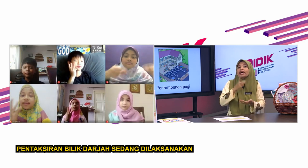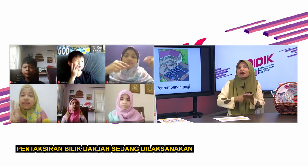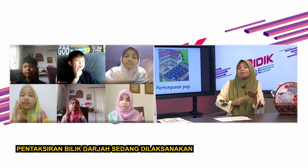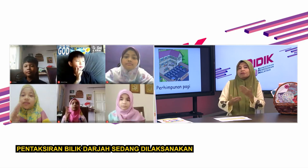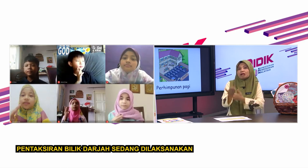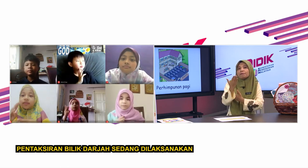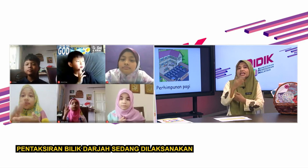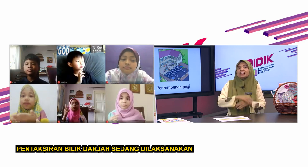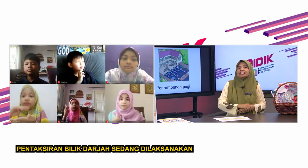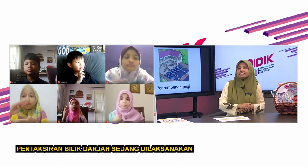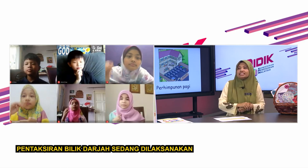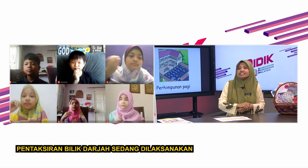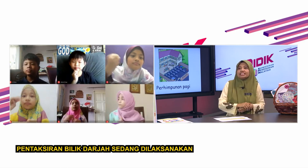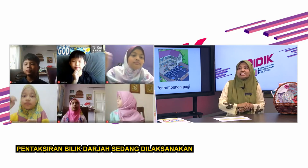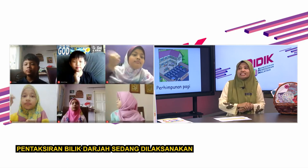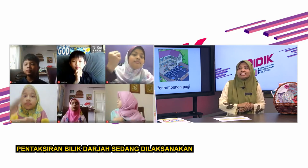Minum air apa pagi-pagi?